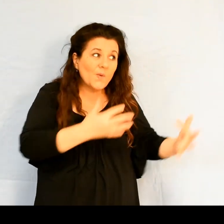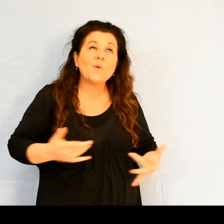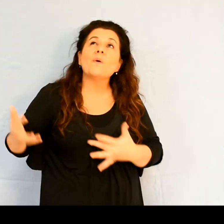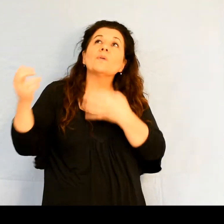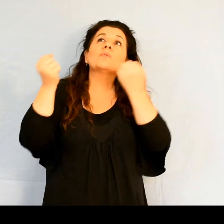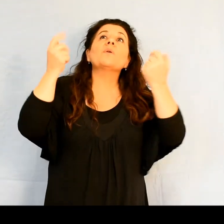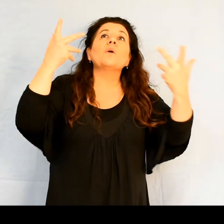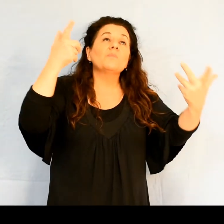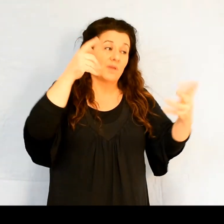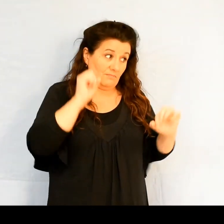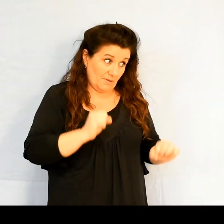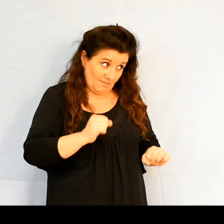Et il déclara,